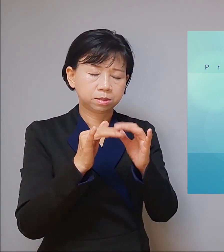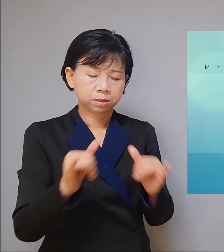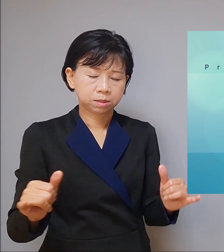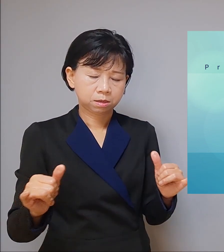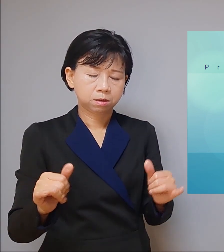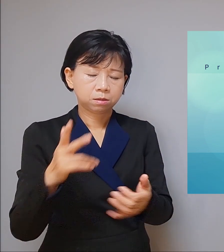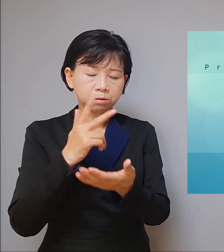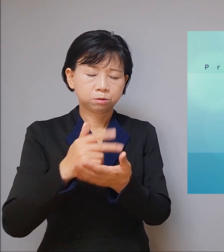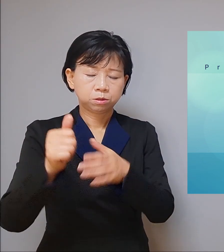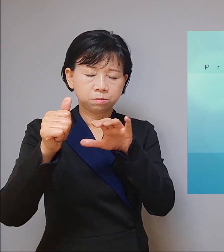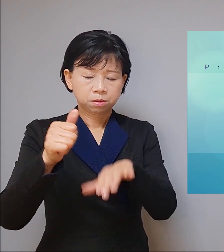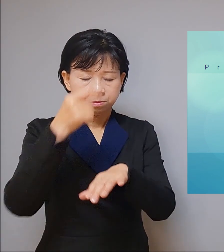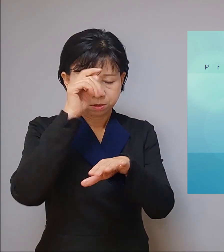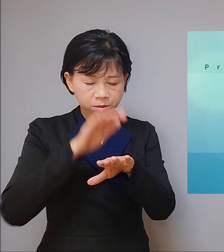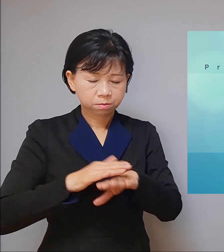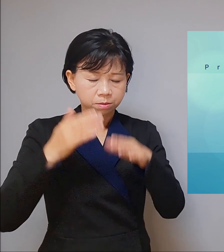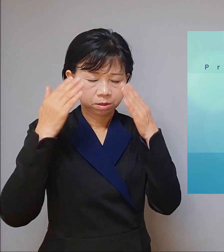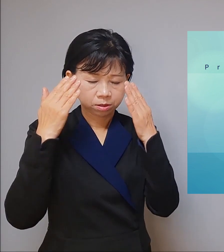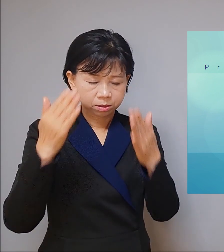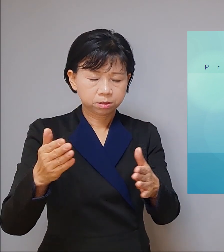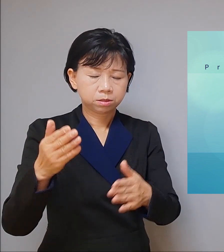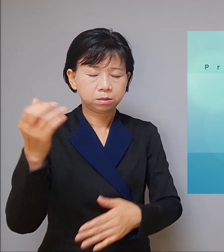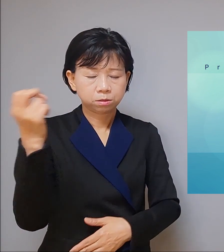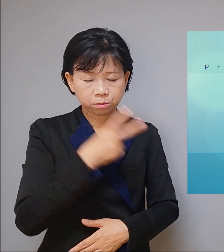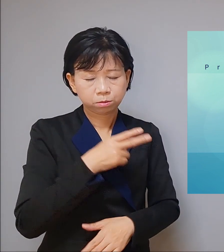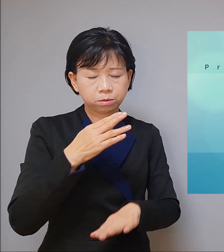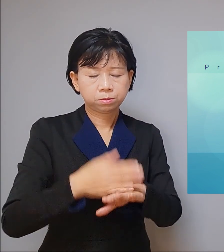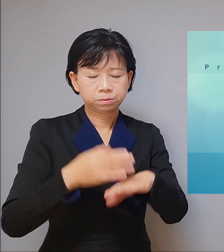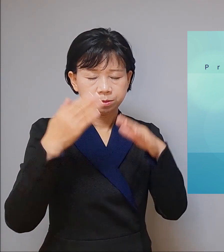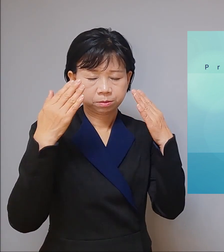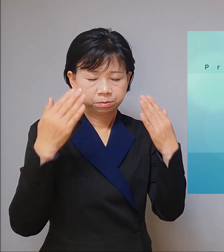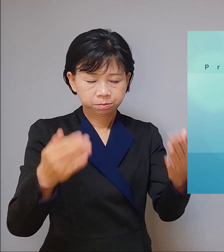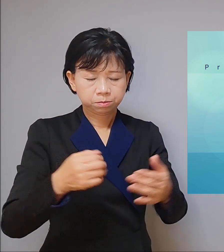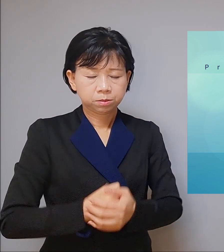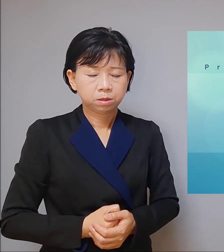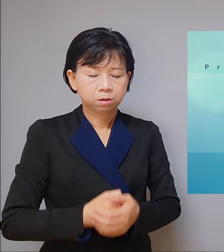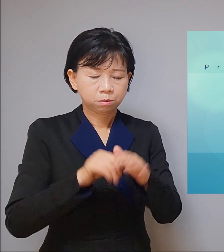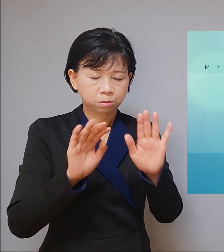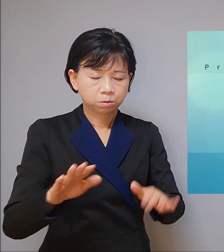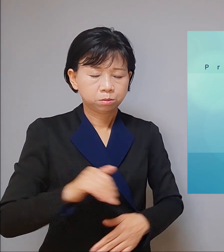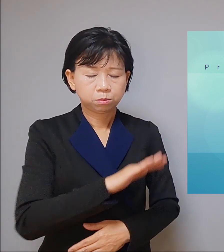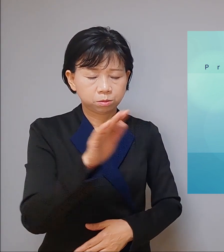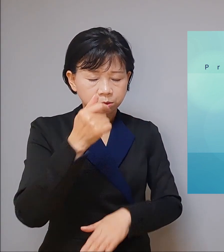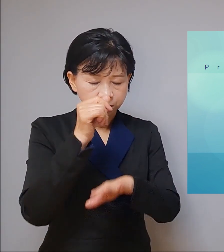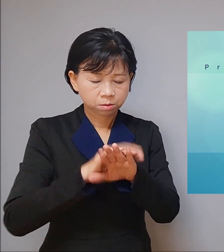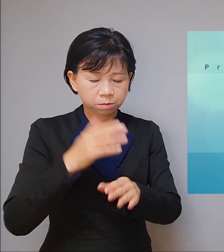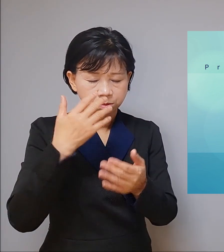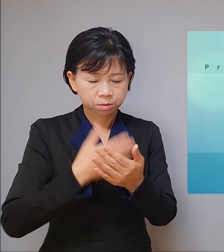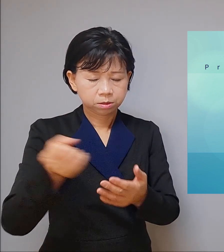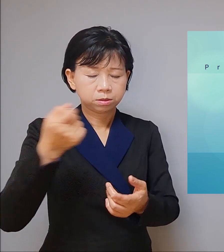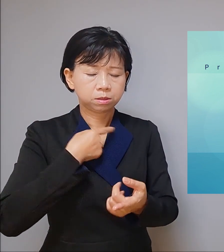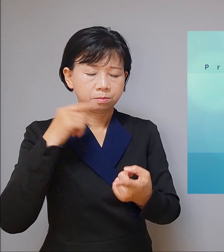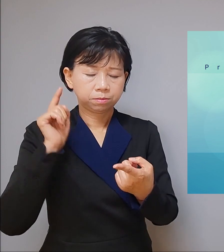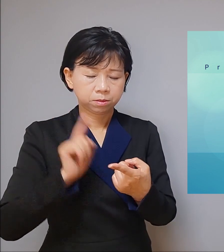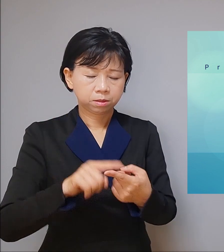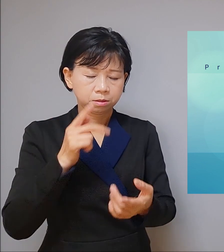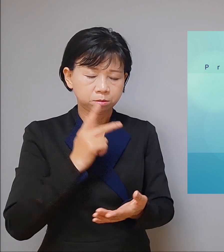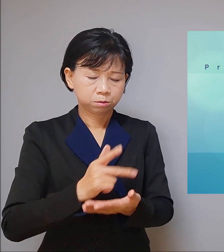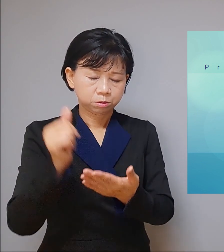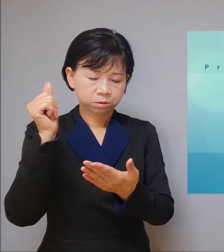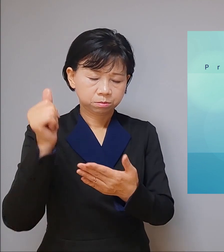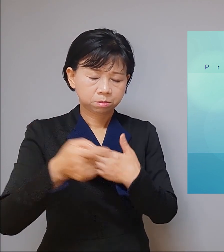자들이 주님께 예배하게 하시니 또한 감사합니다. 오늘 또 우리의 예배를 받으시기에 합당하신